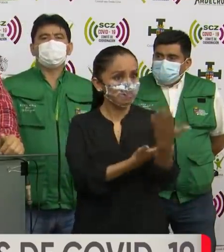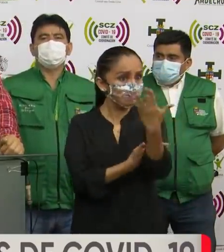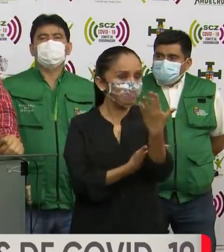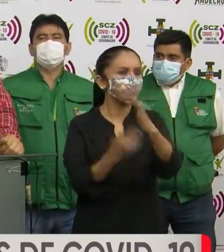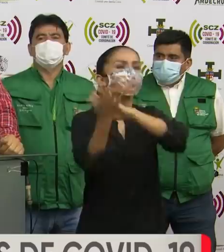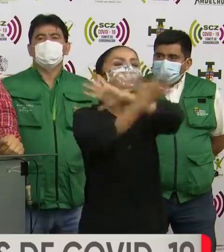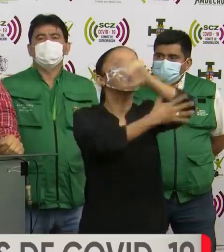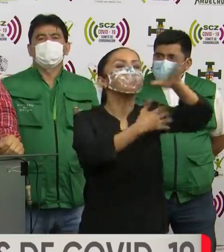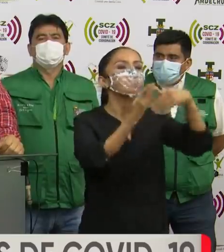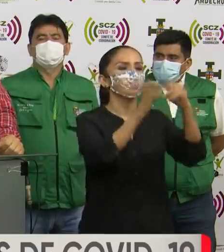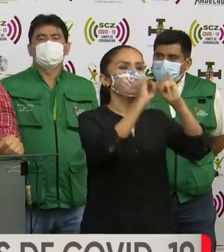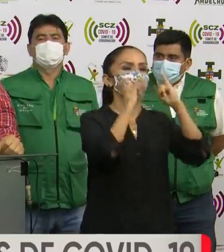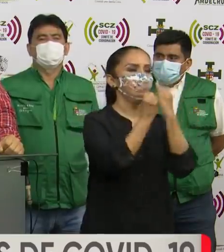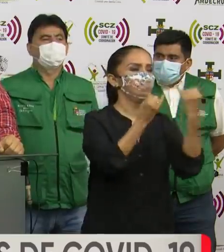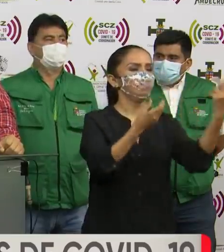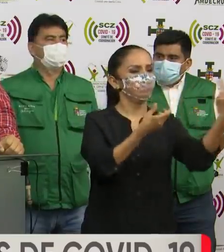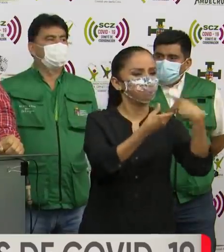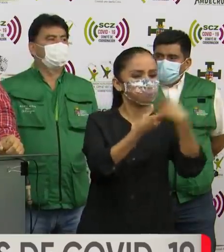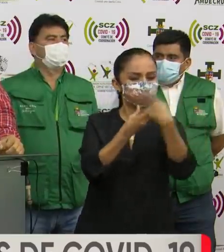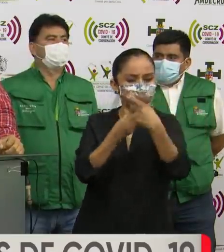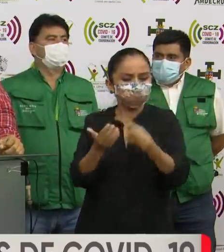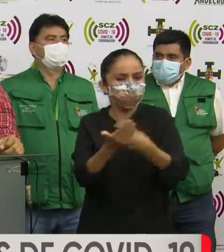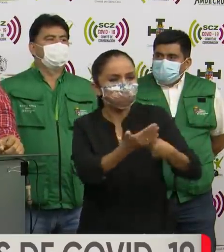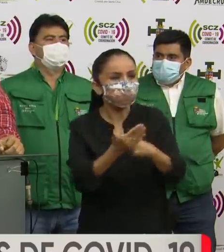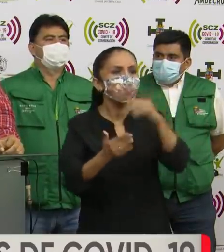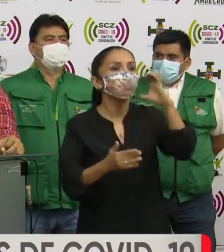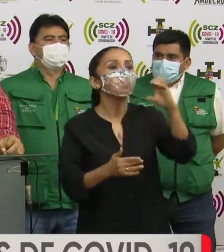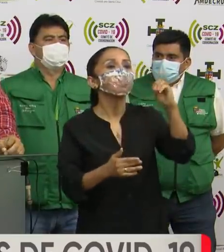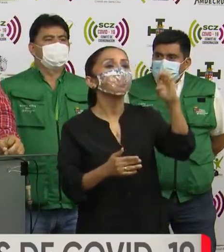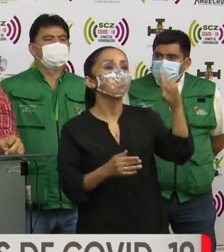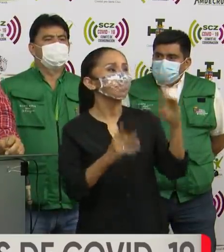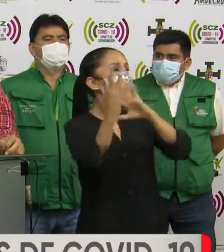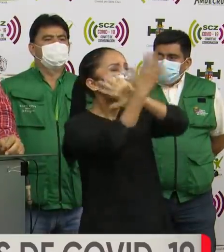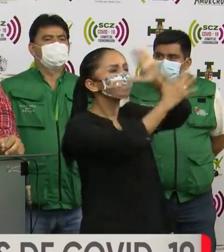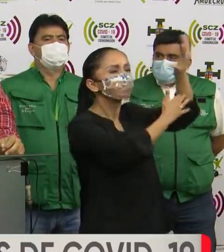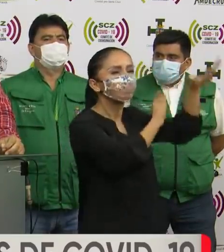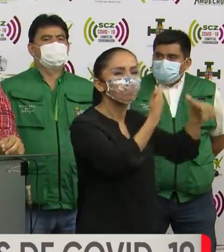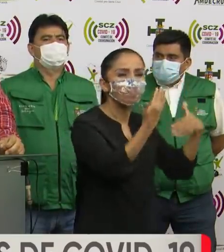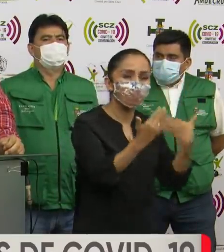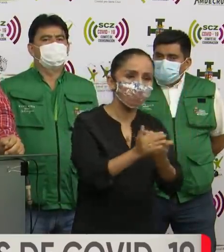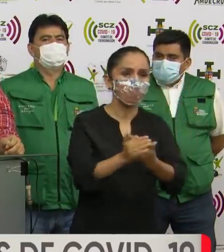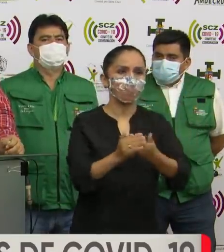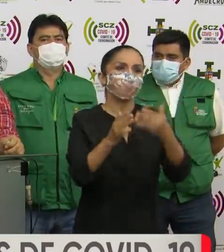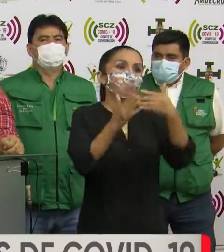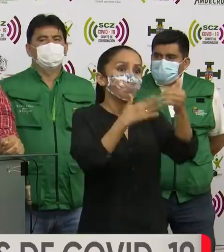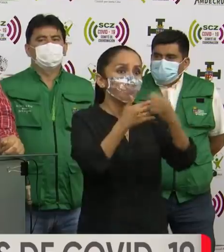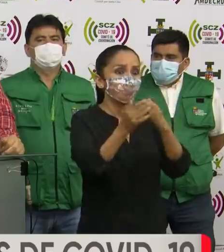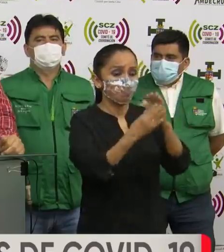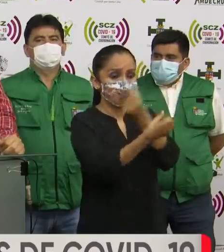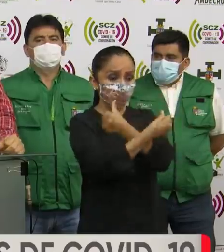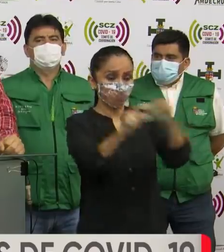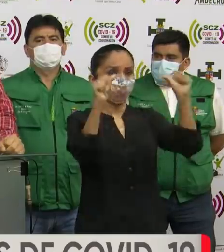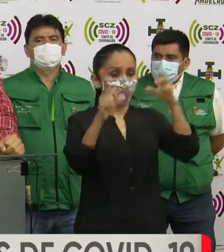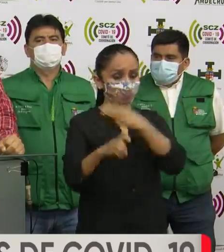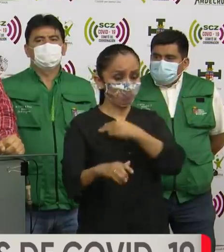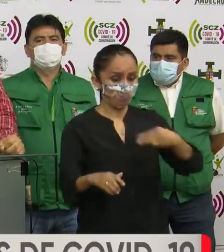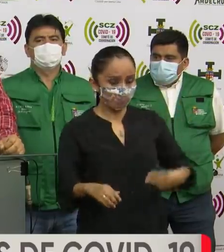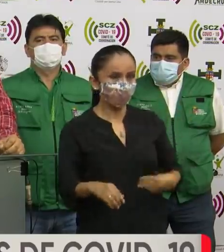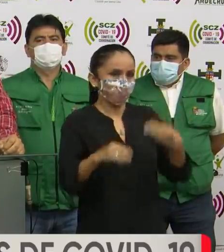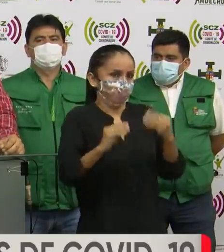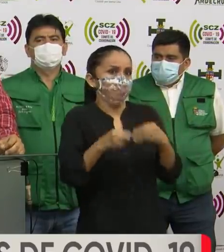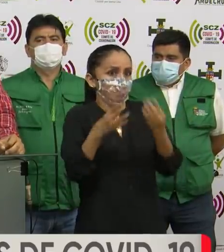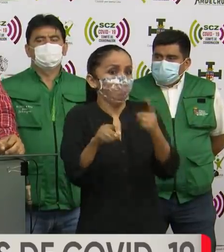COE departamental, instancia en la que corresponde, a pesar de todas las decisiones que dentro de las autonomías municipales se